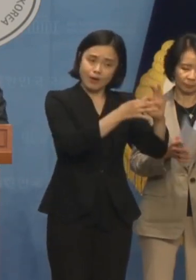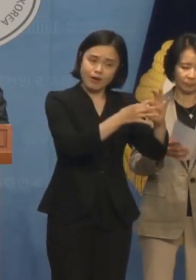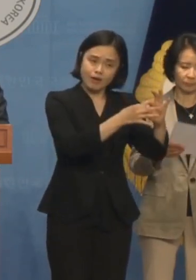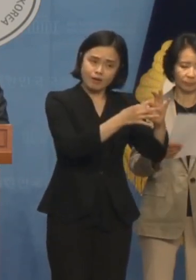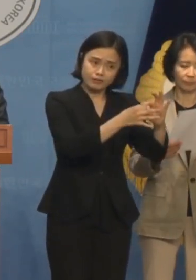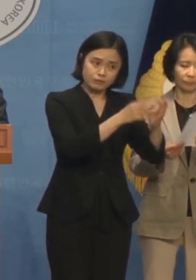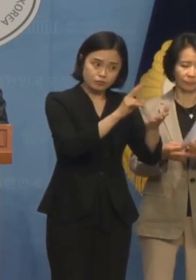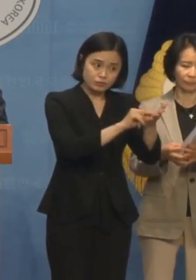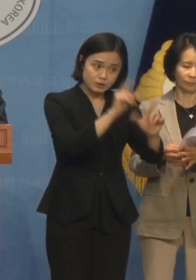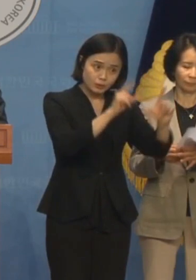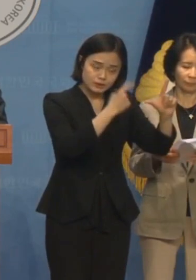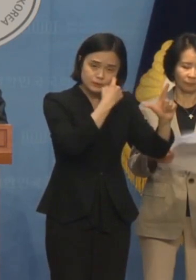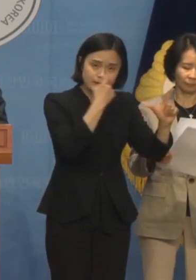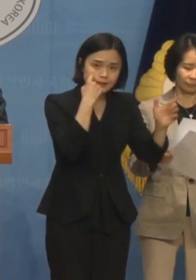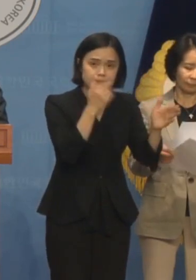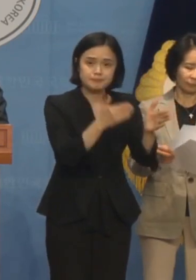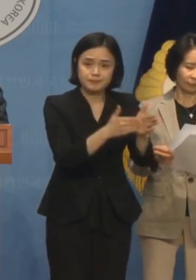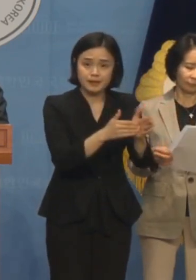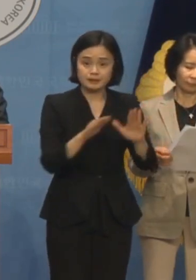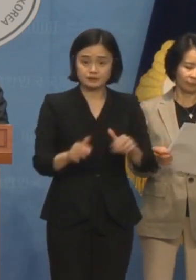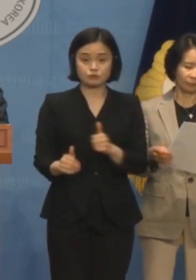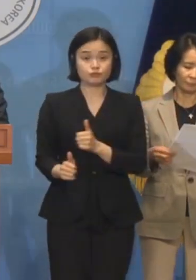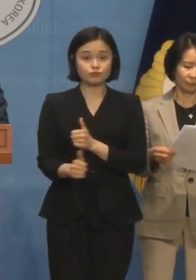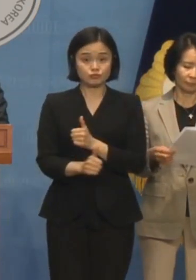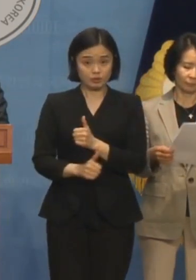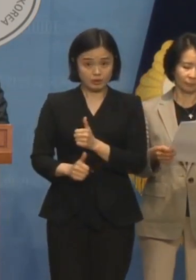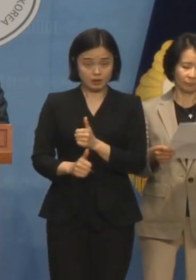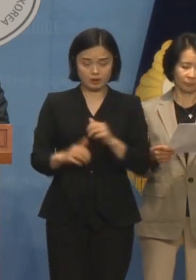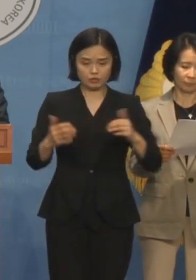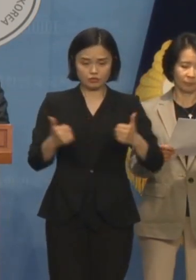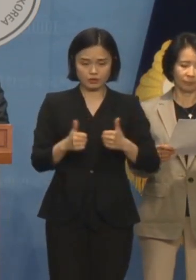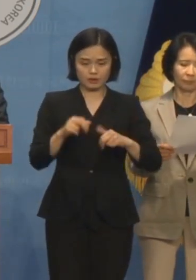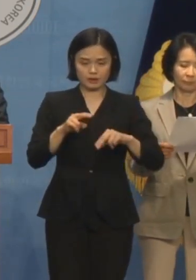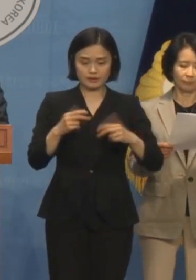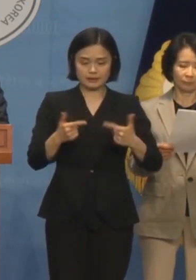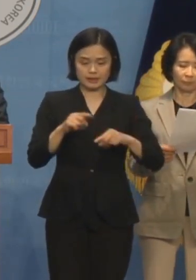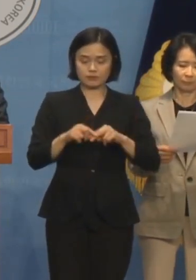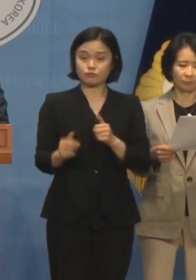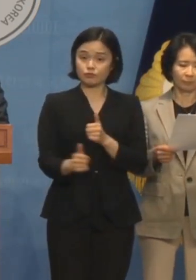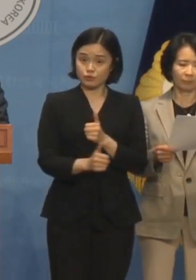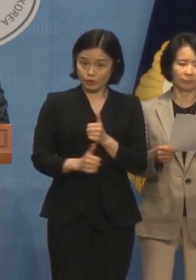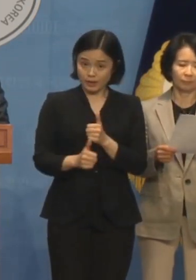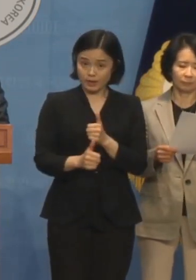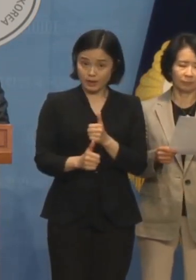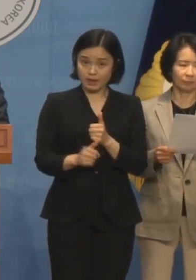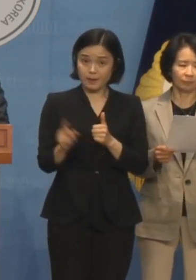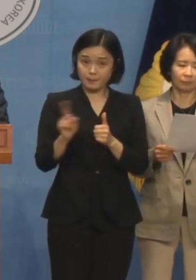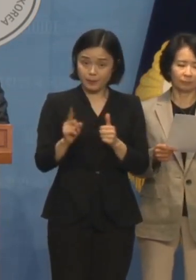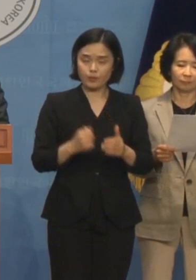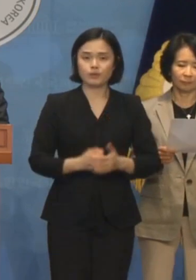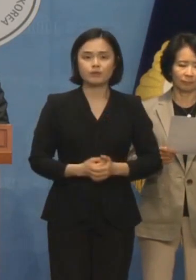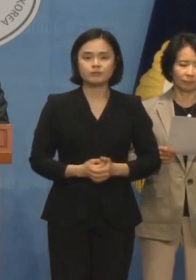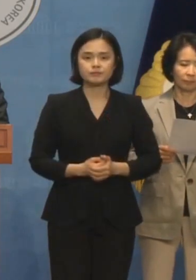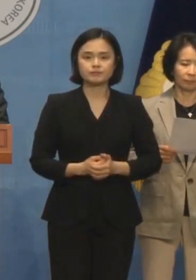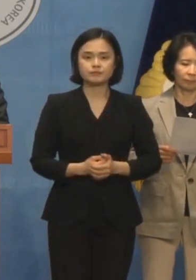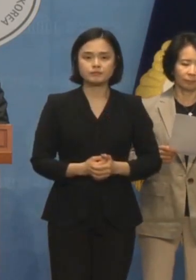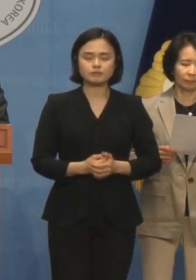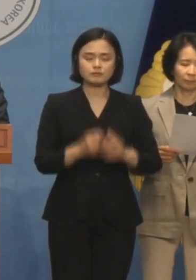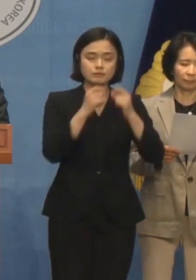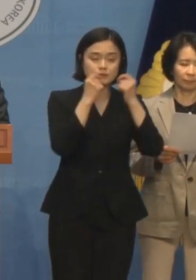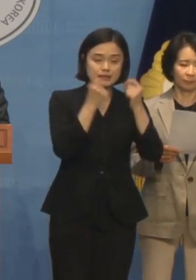우리 위원회를 비롯한 국회 모든 상임위 구성은 국회 윤리심사자문위원회의 사적 이해관계